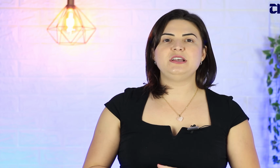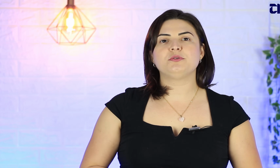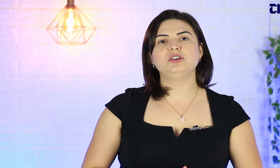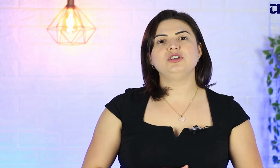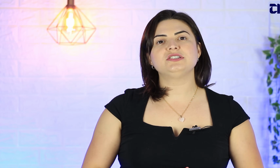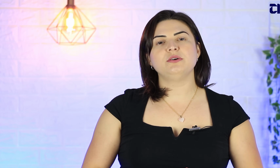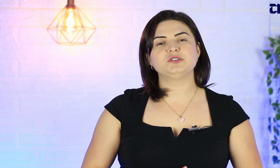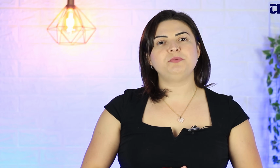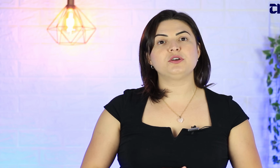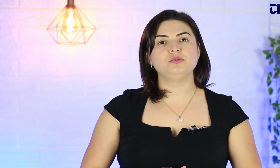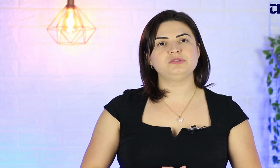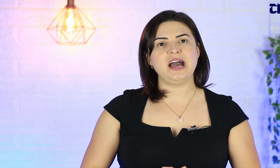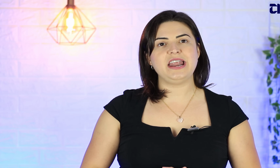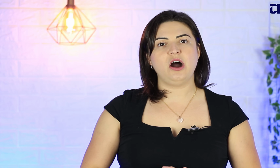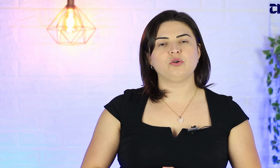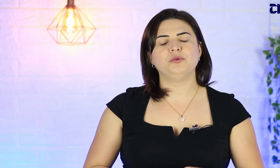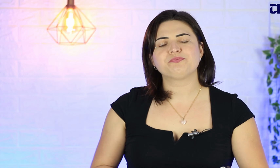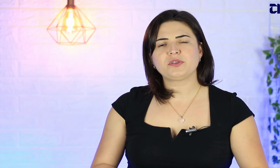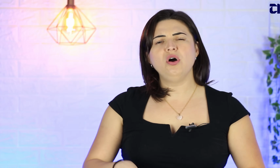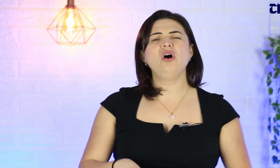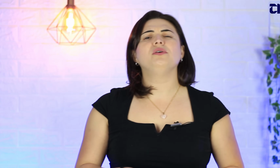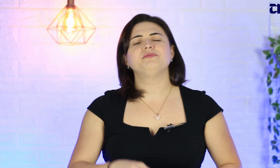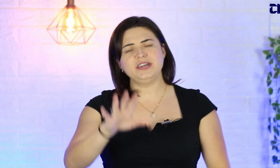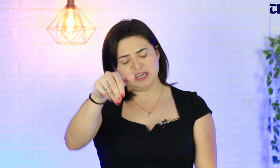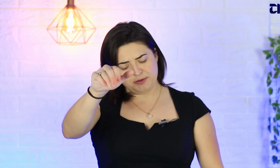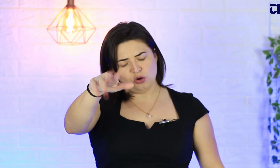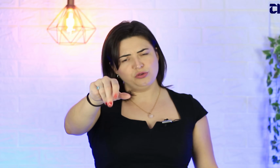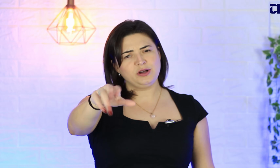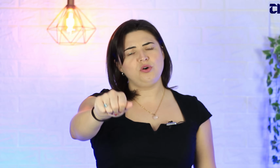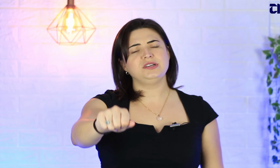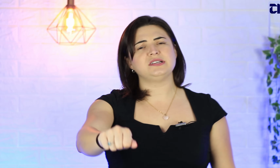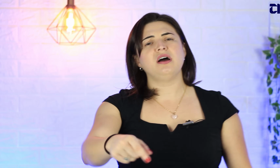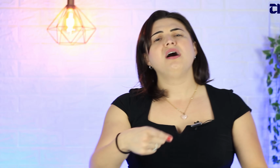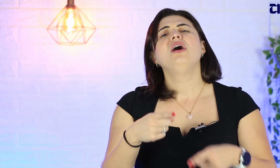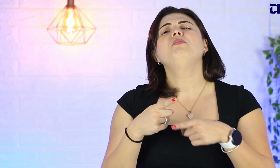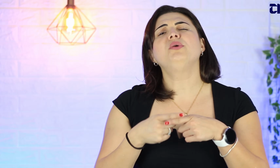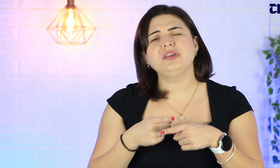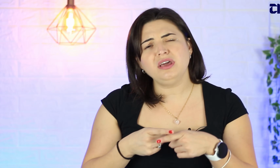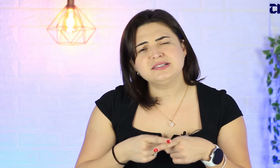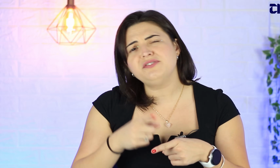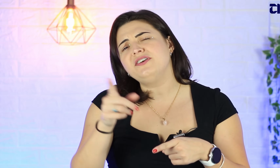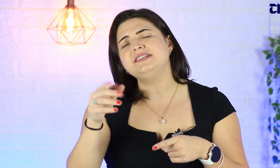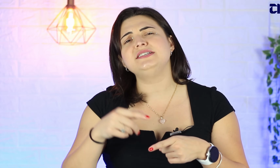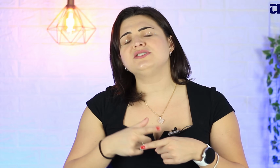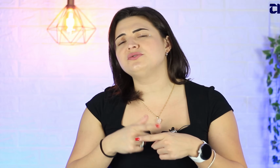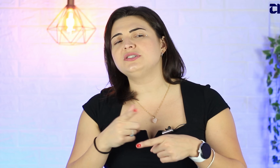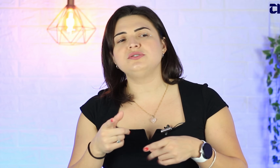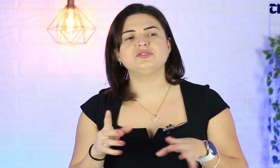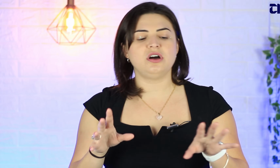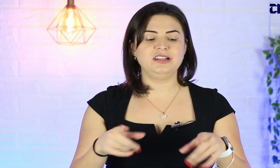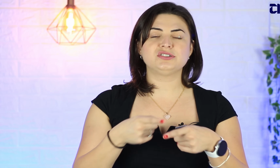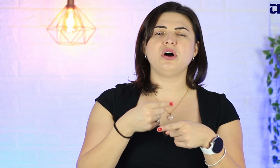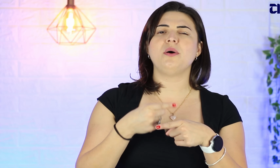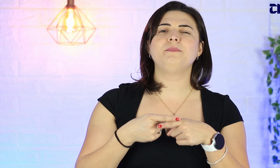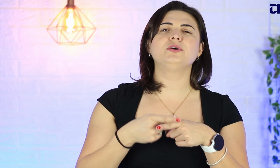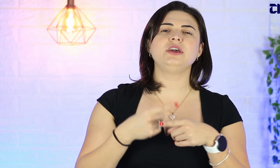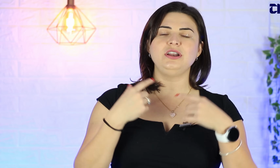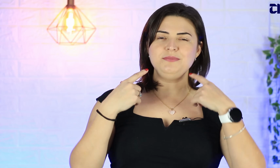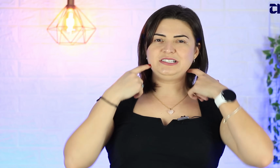exemplo, quando nós vamos perguntar algo. Ô, vem aqui, me conta uma coisa. Porquê que você fez isso, isso, isso? Olha só. Porquê? Olha a minha